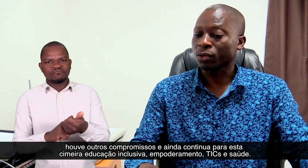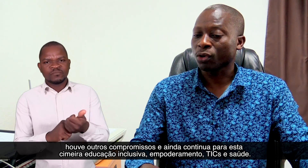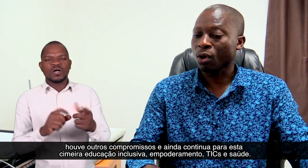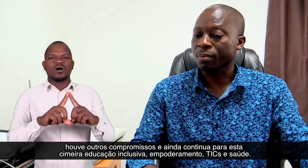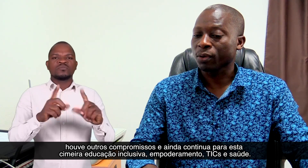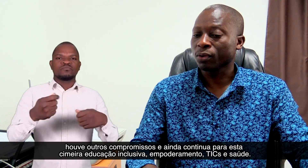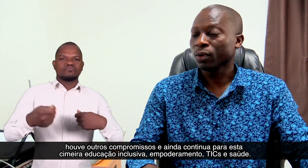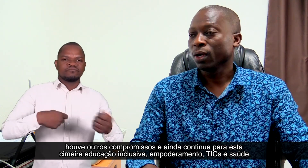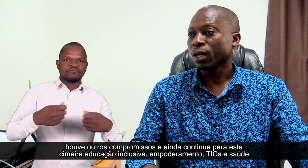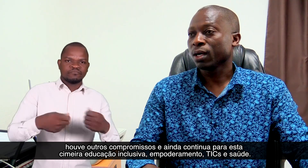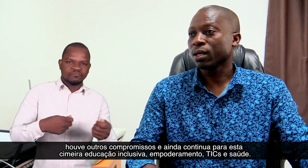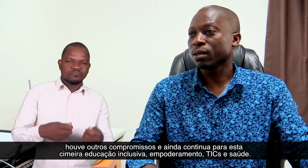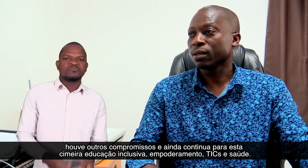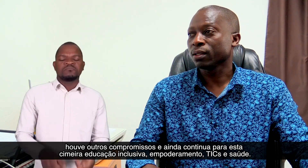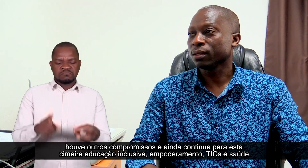empoderamento econômico,